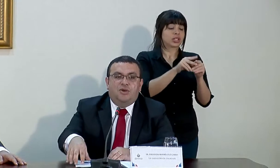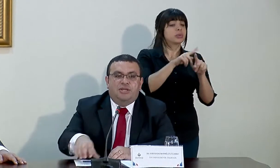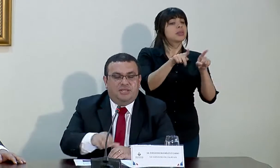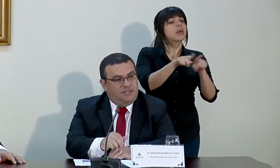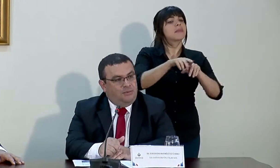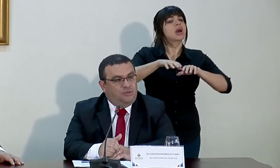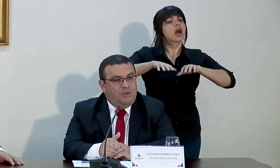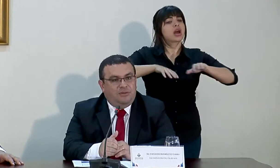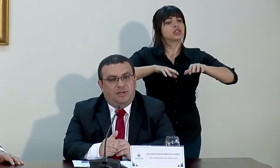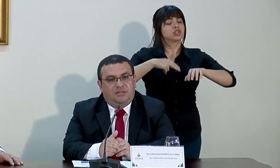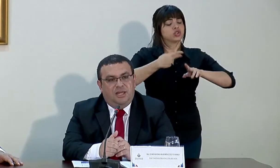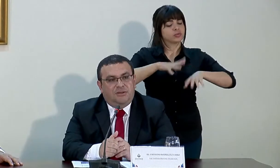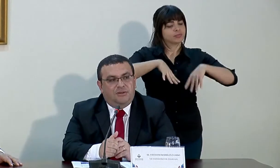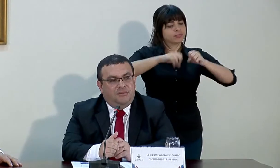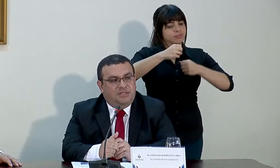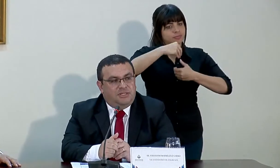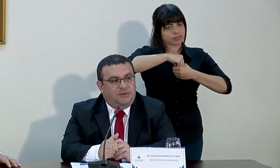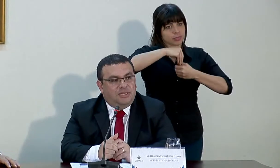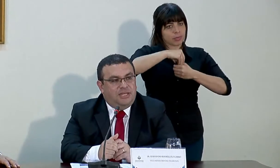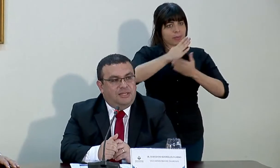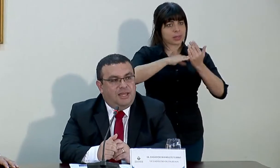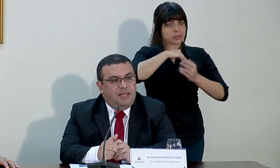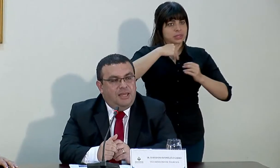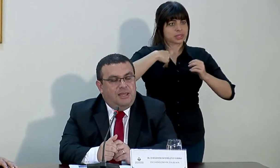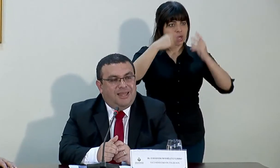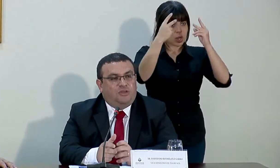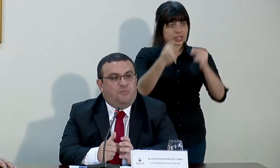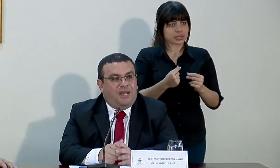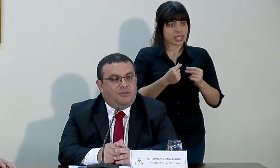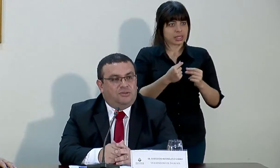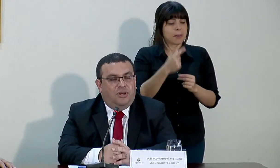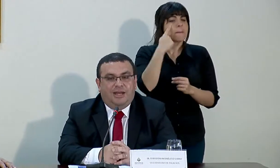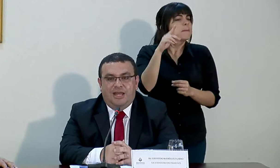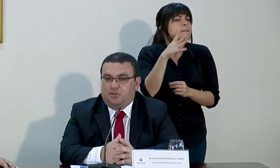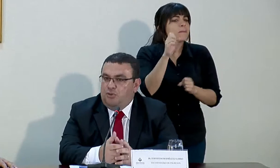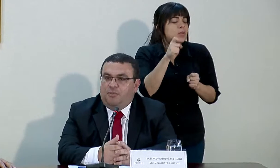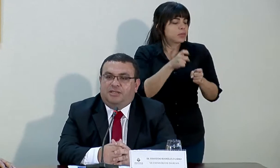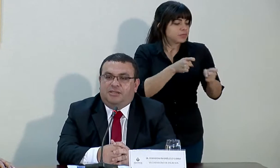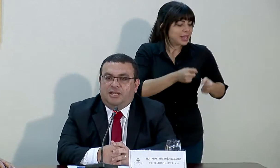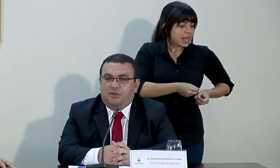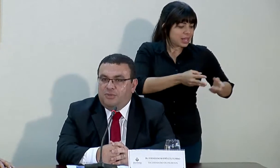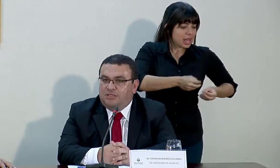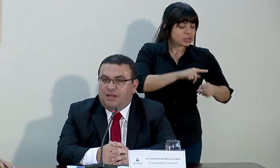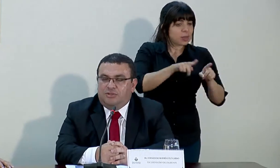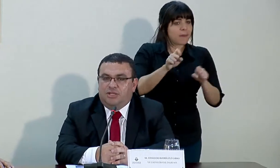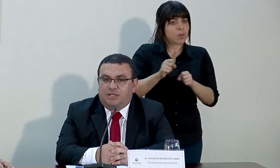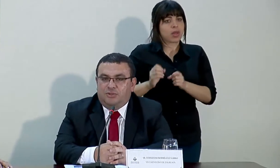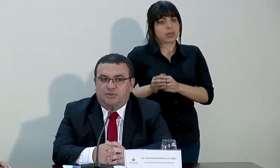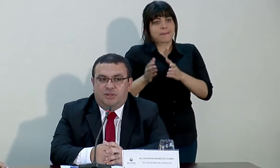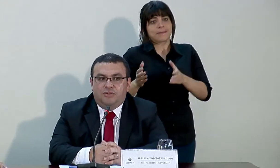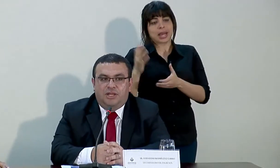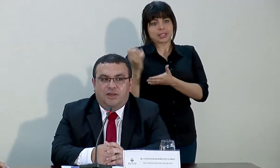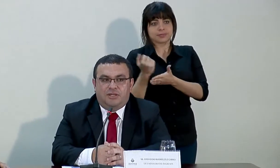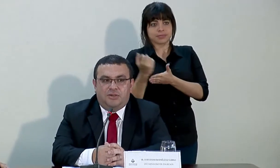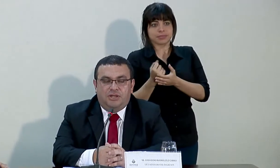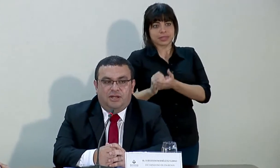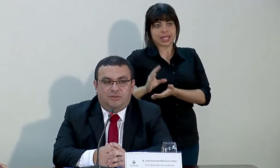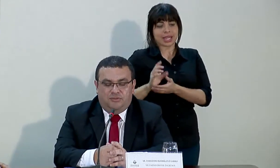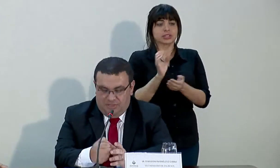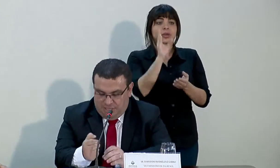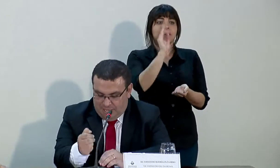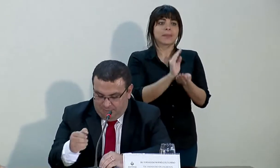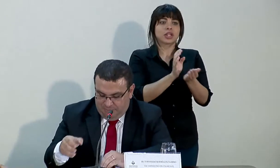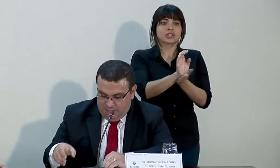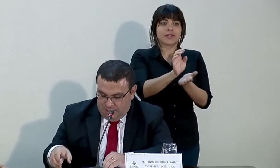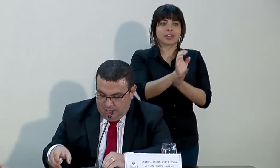de acciones que estamos tomando al interno del Ministerio de Hacienda, tanto para controlar gasto como para tratar de aumentar los ingresos y reducir la evasión y la